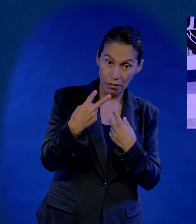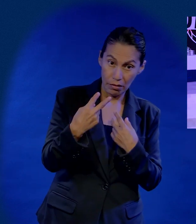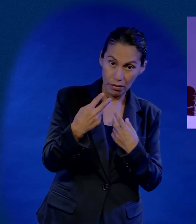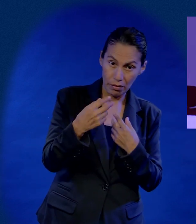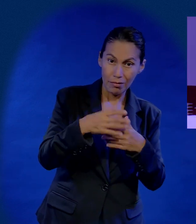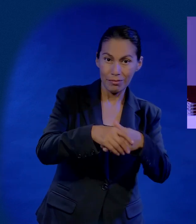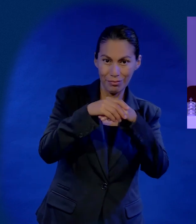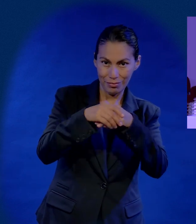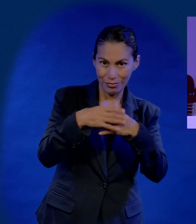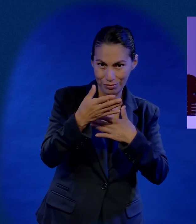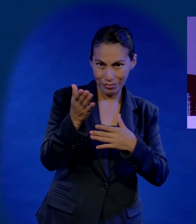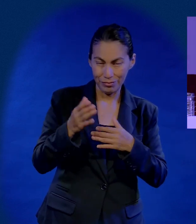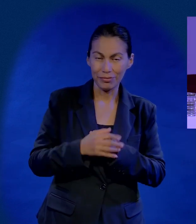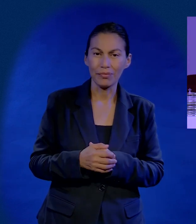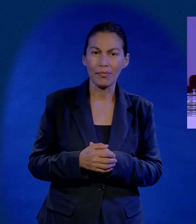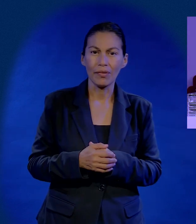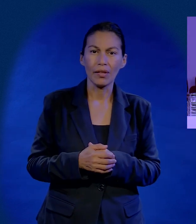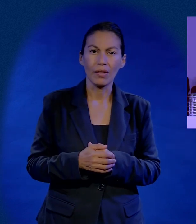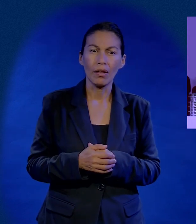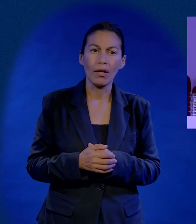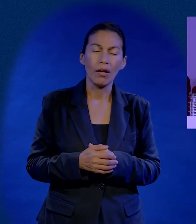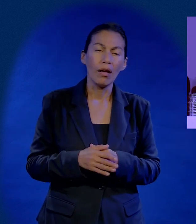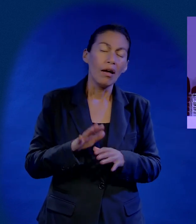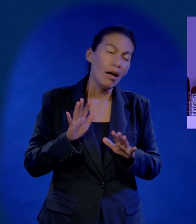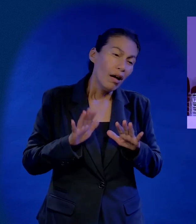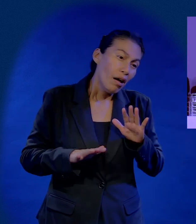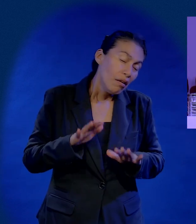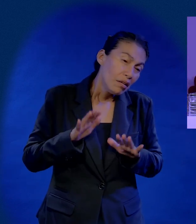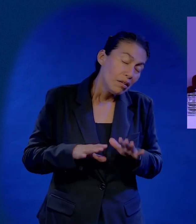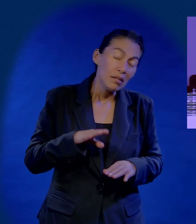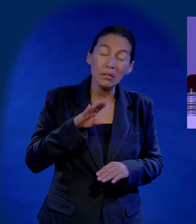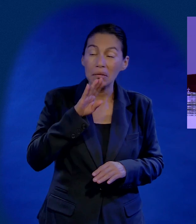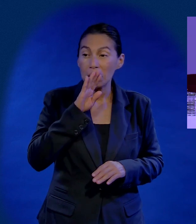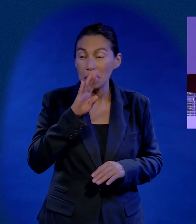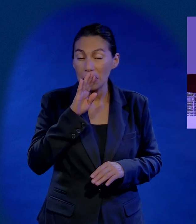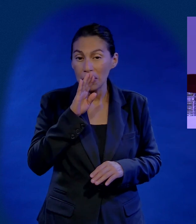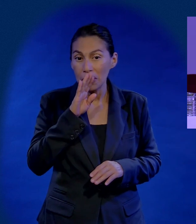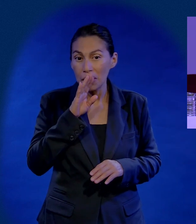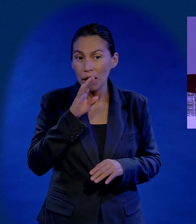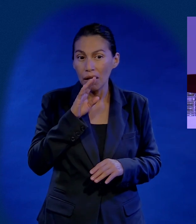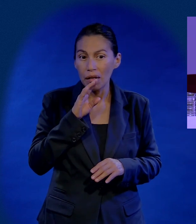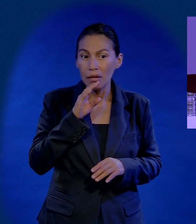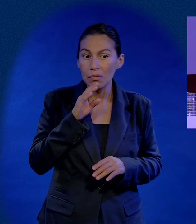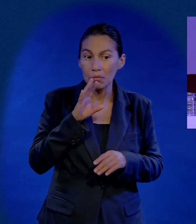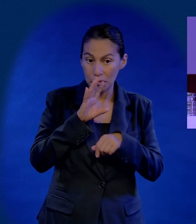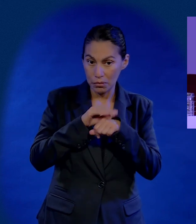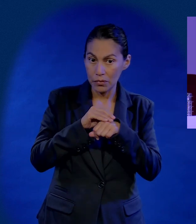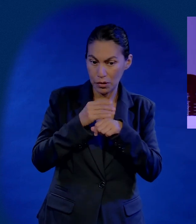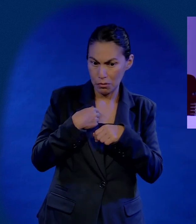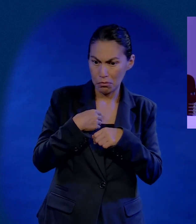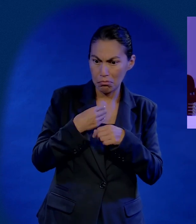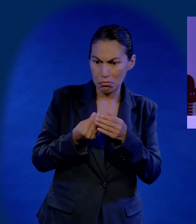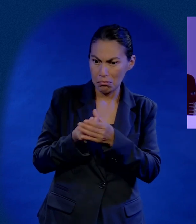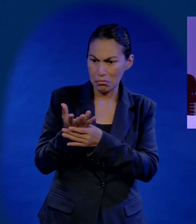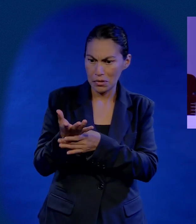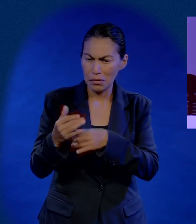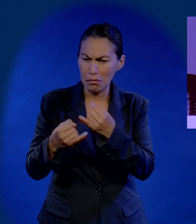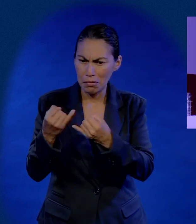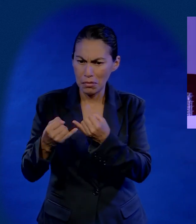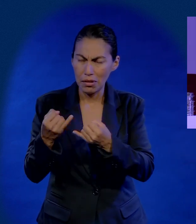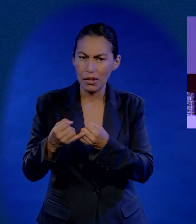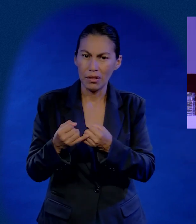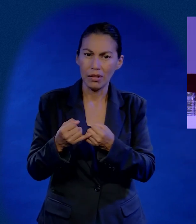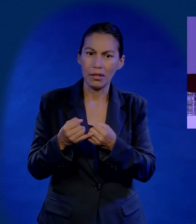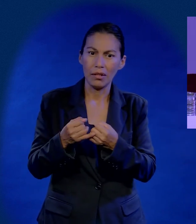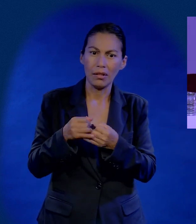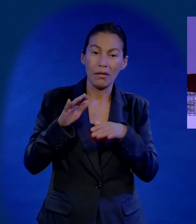De tanto insistir, de cuando en cuando mi mamá me dejaba salir y yo me juntaba con ellos. Casi siempre mi mamá veía por la